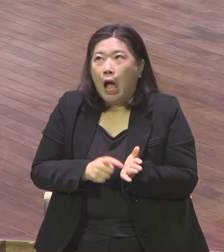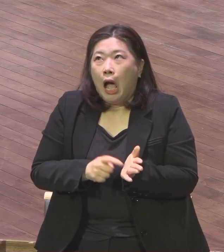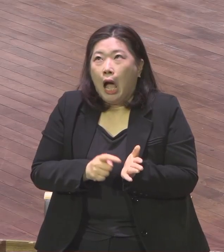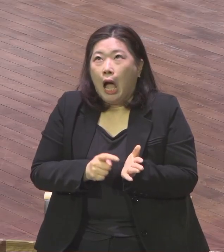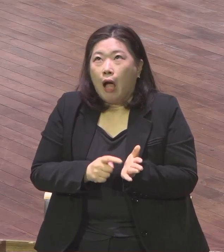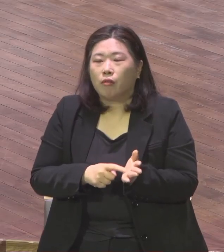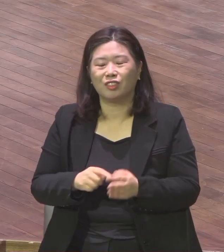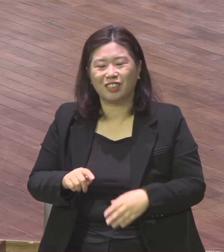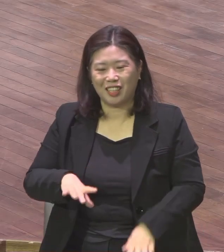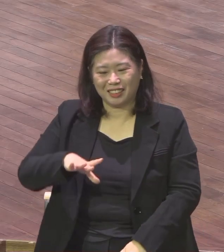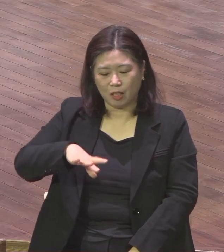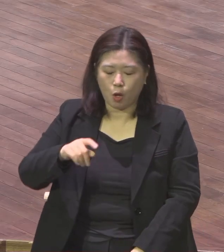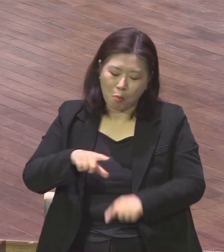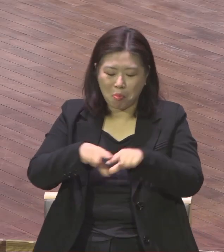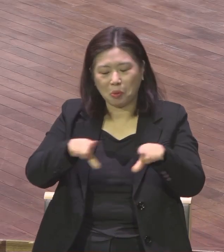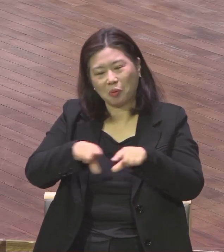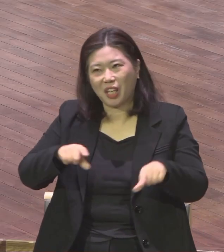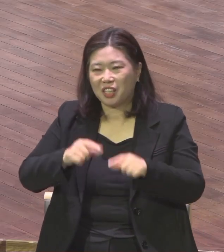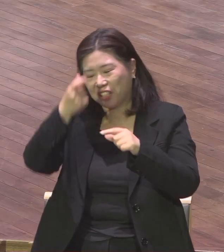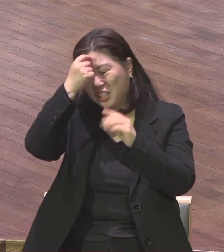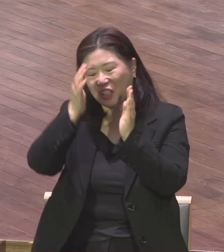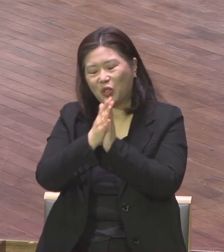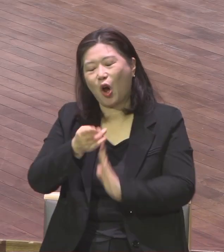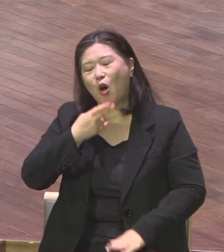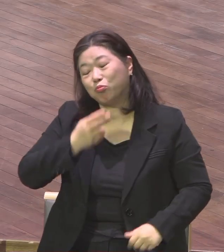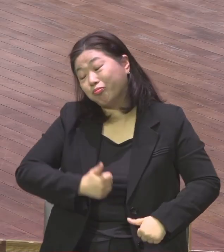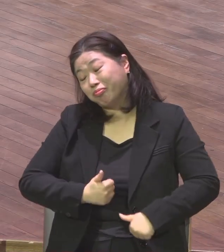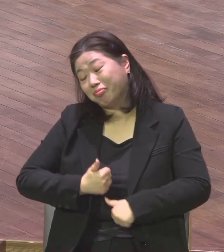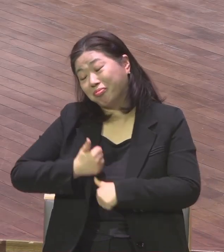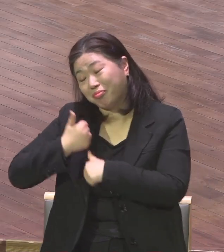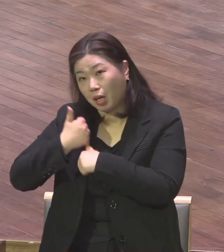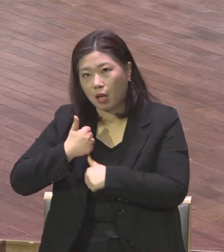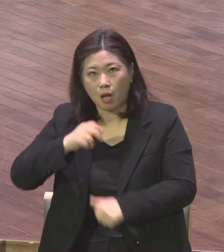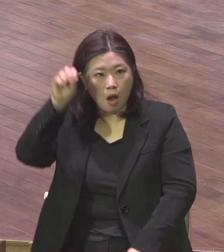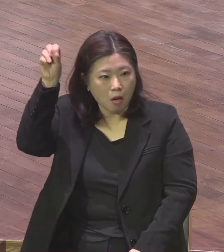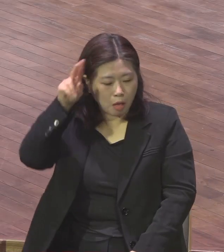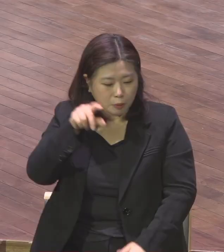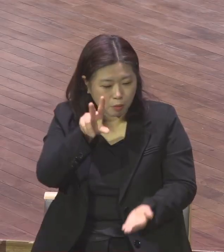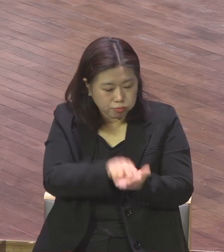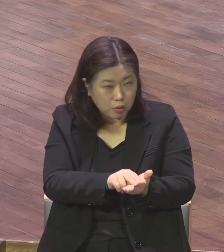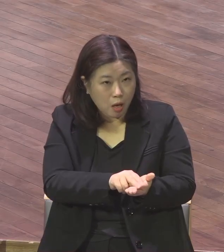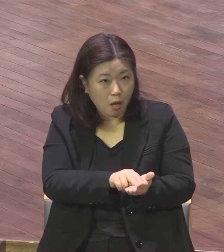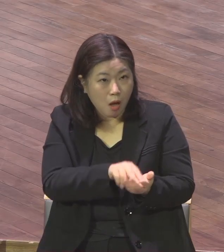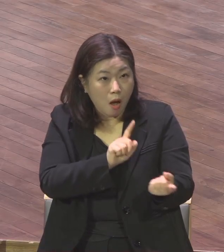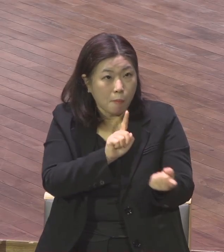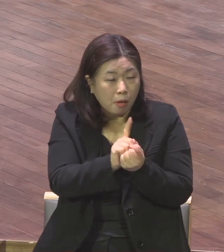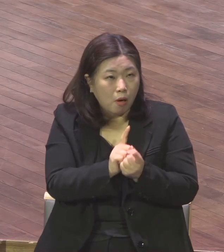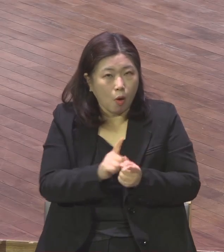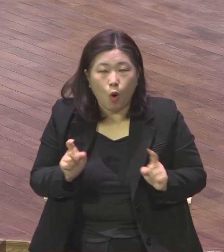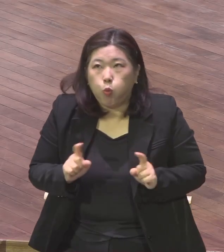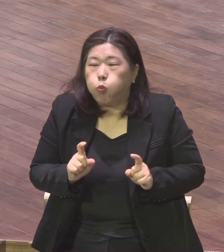기도하는 간구의 수준, 평상시에 하나님과의 지속적인 소통을 하는 기도 체질,